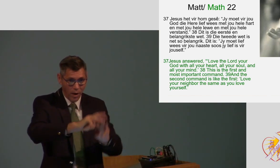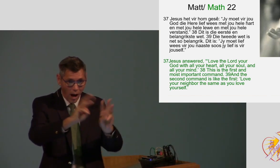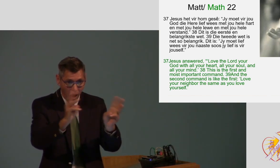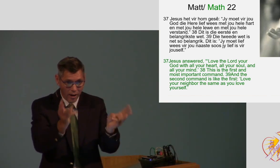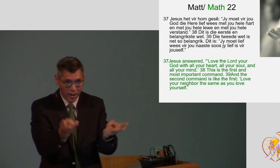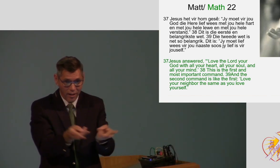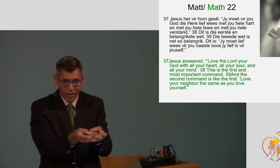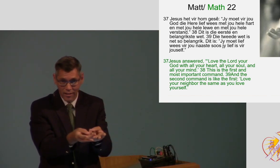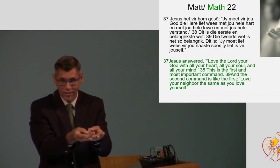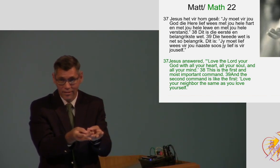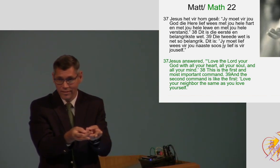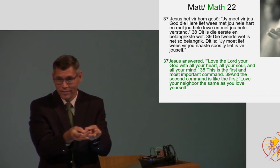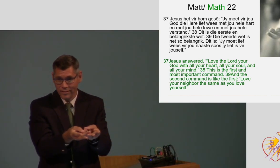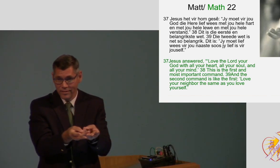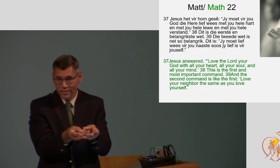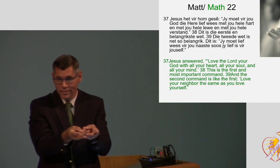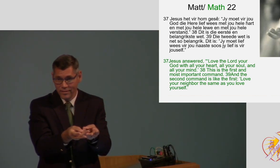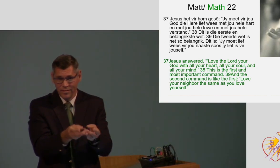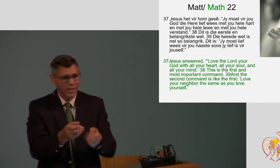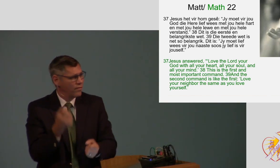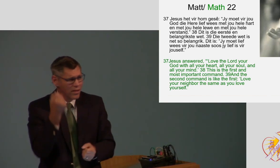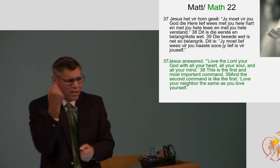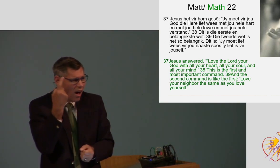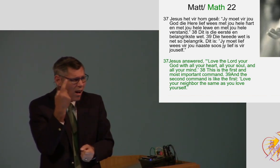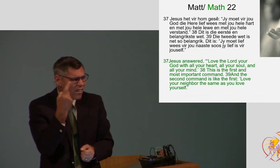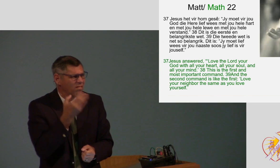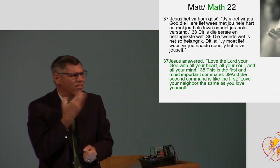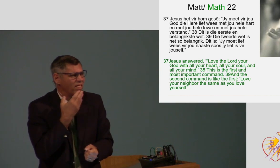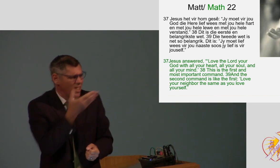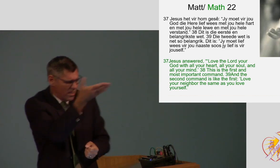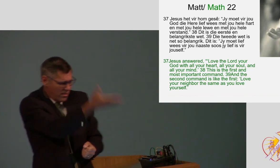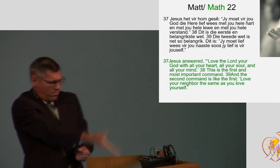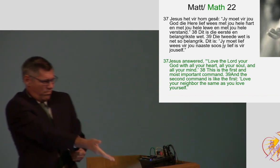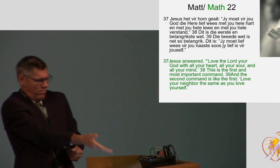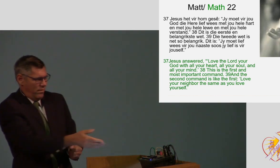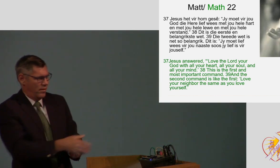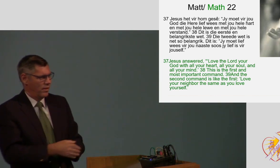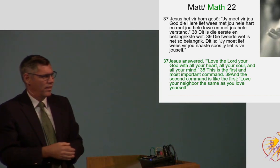aarde. Nie verstaan wie is.